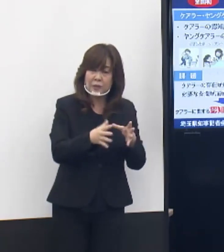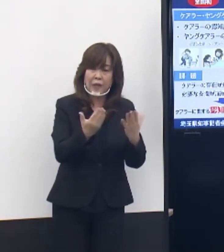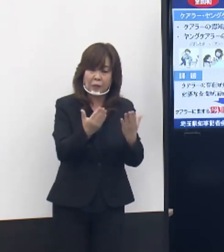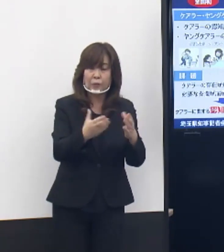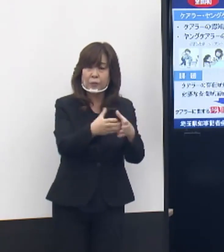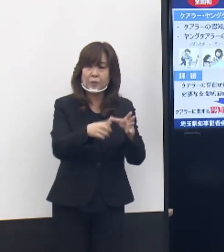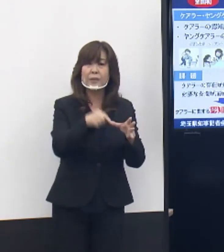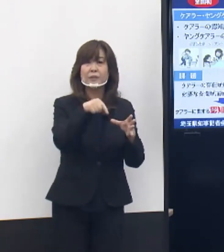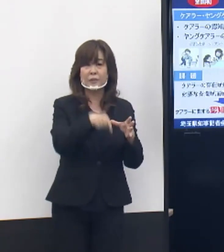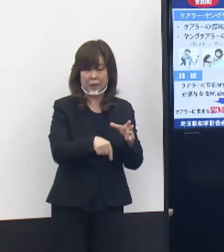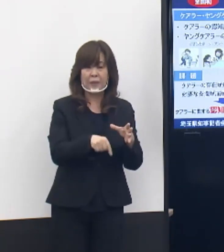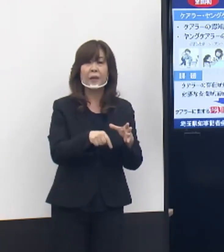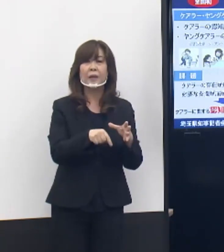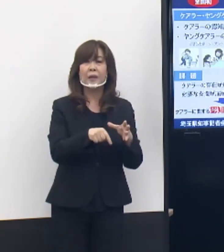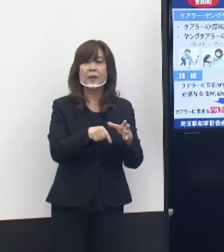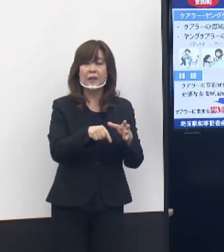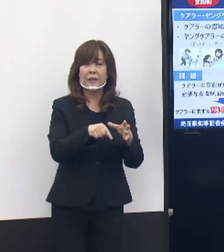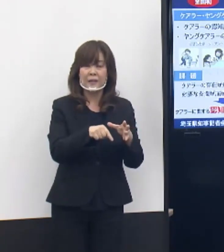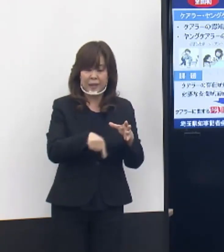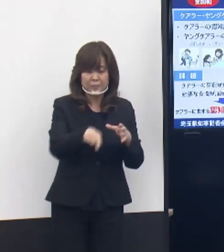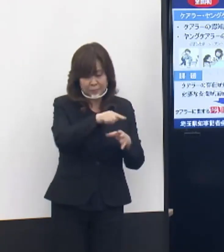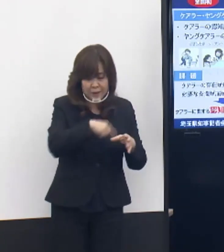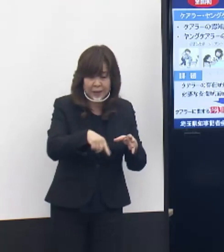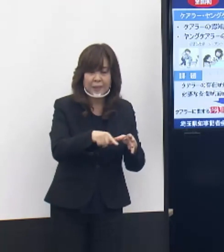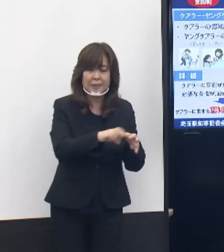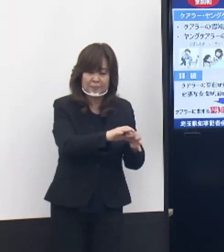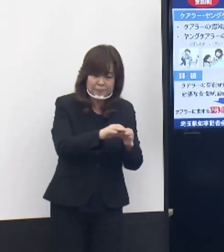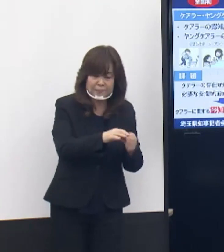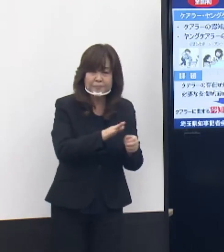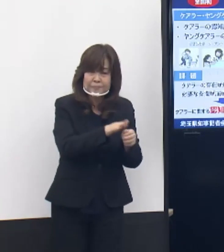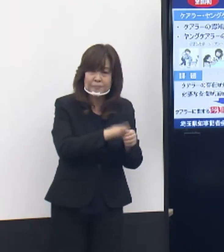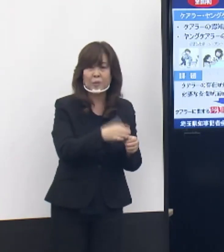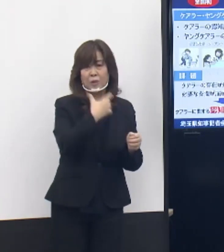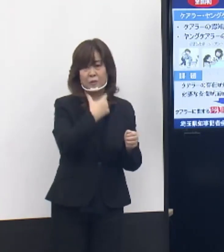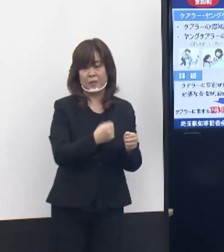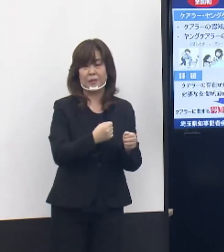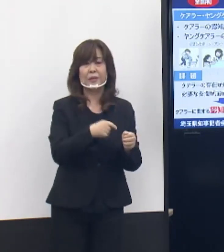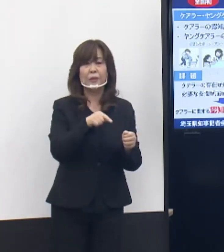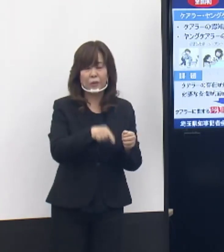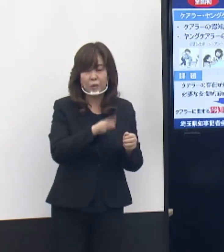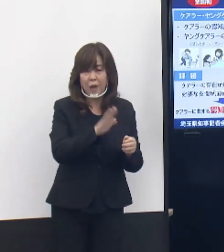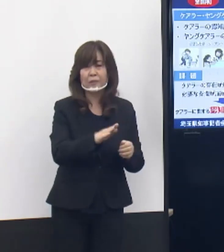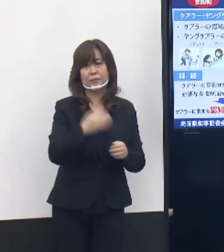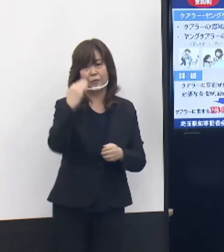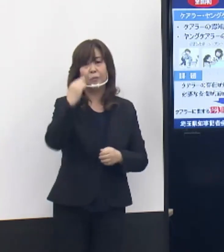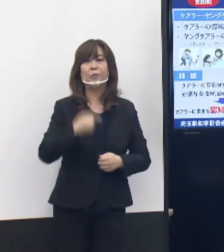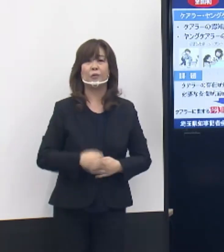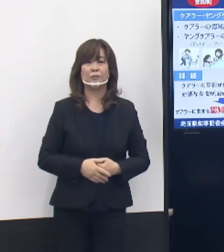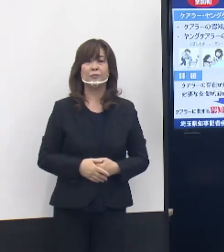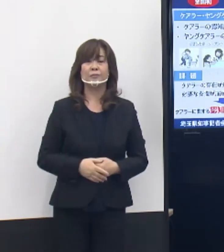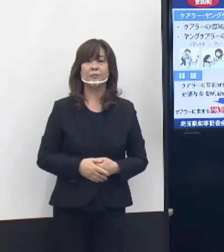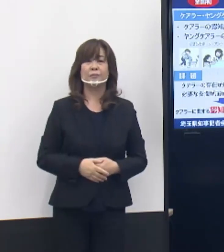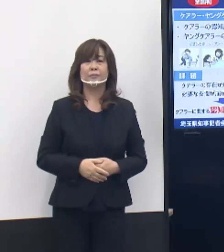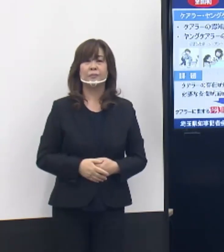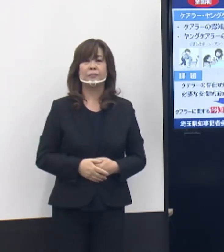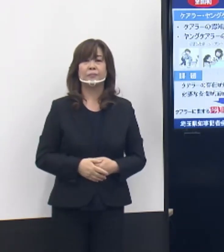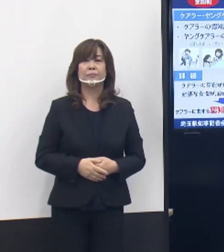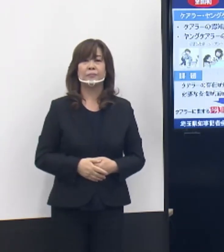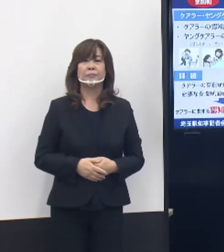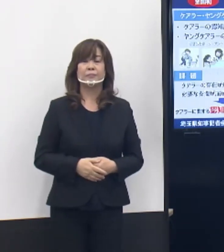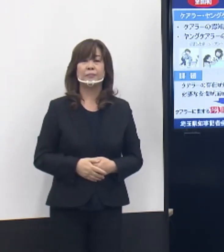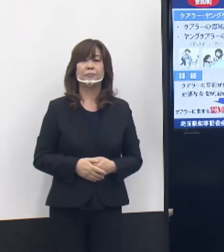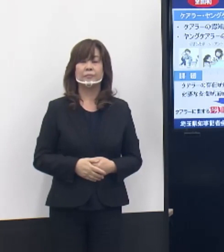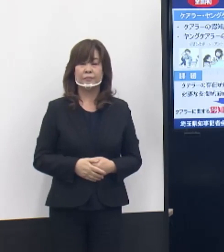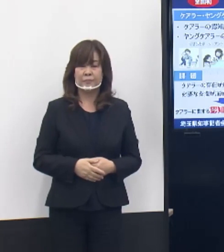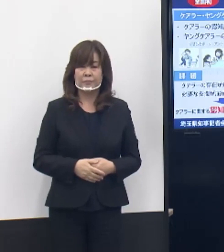こういったところで、受け止めていただくことも私はあろうかというふうに思っていますけれども、